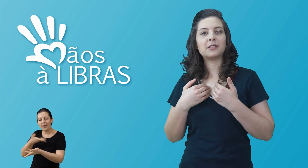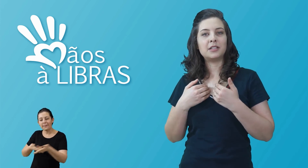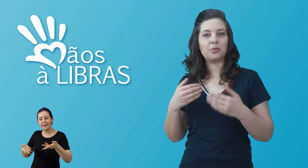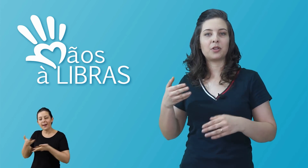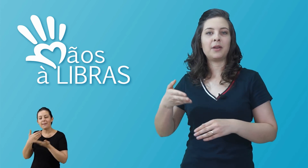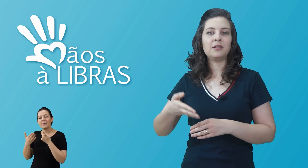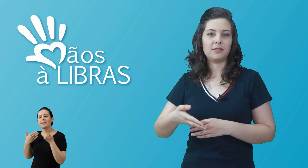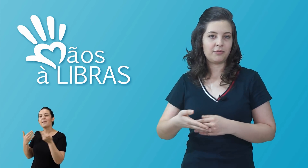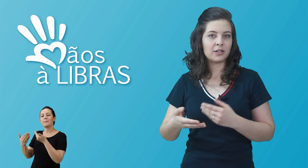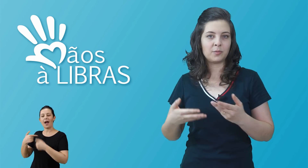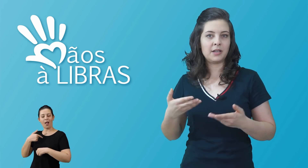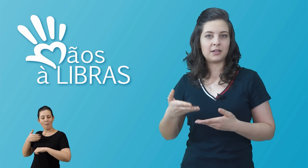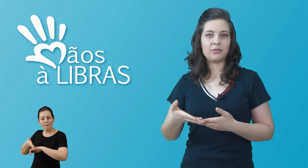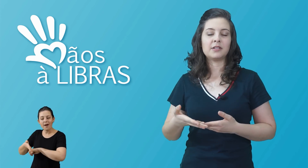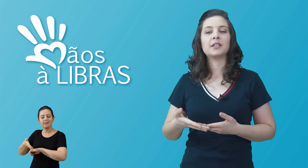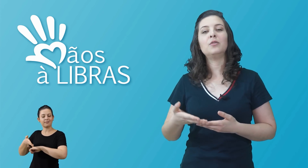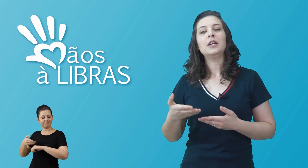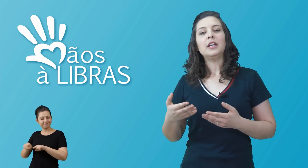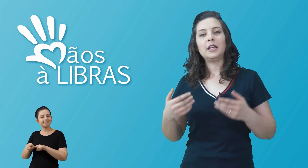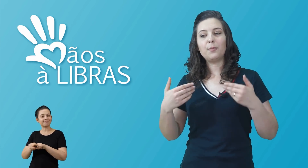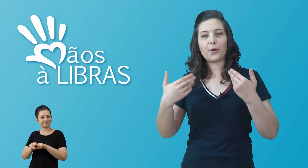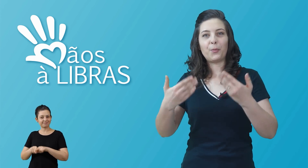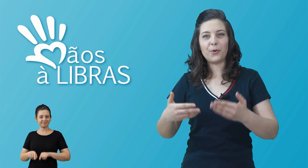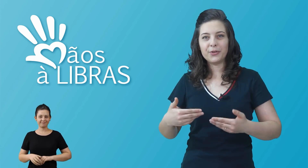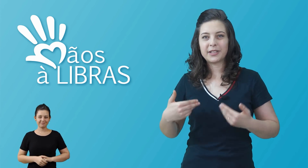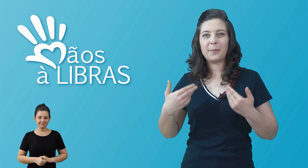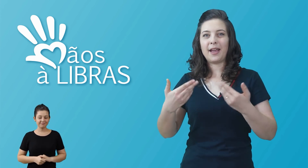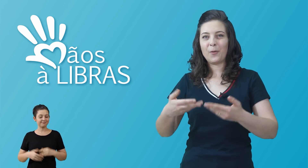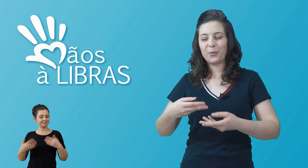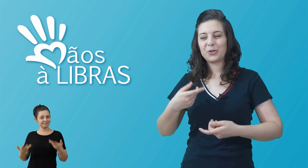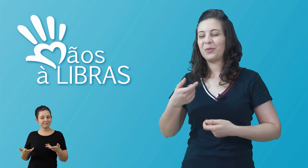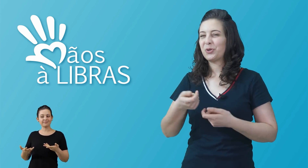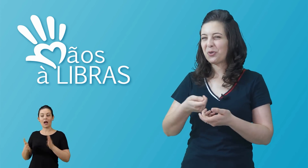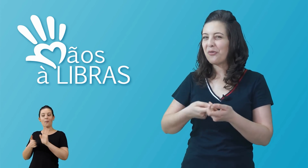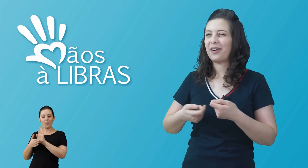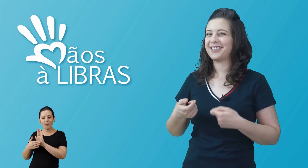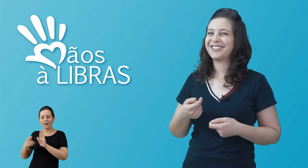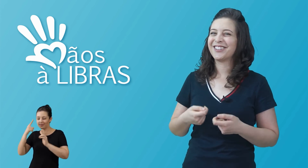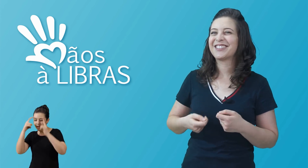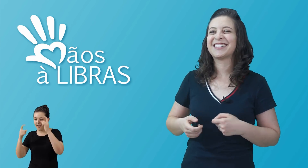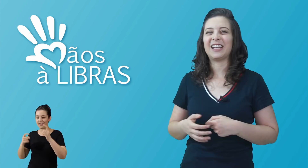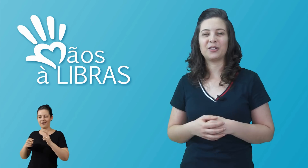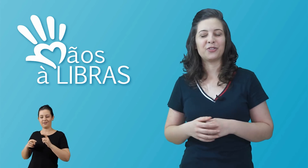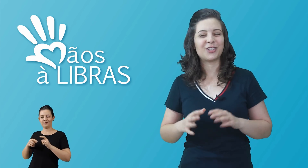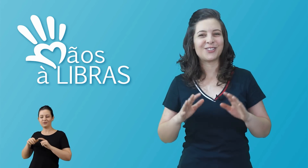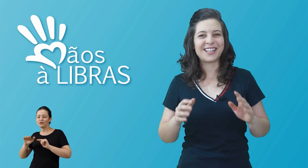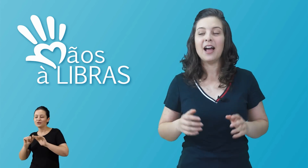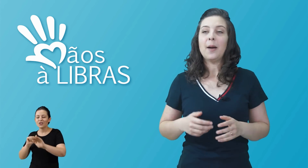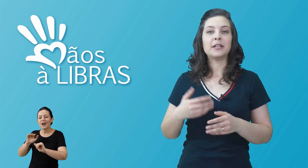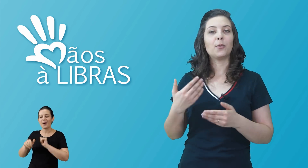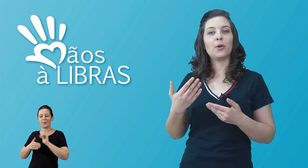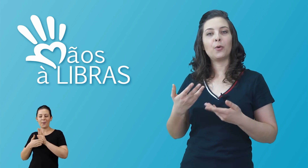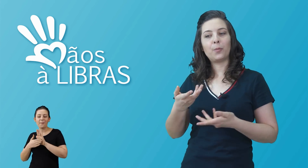também participo, eu também faço a minha intervenção e proponho também, eu puxo conversa, digamos assim, eu não vou te